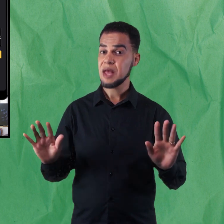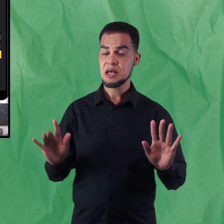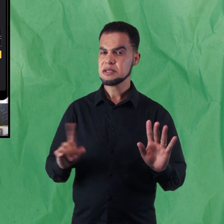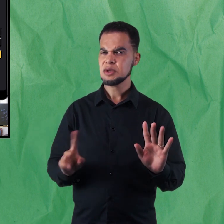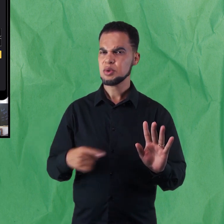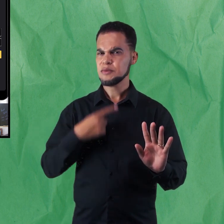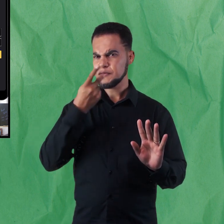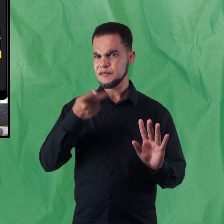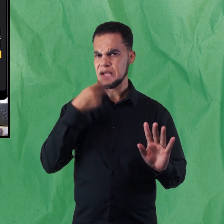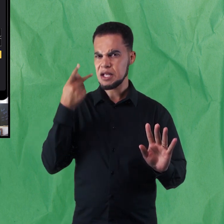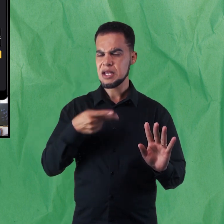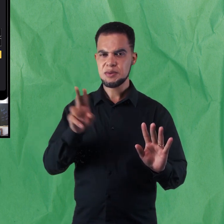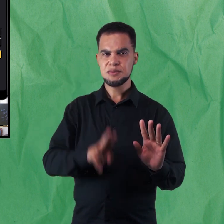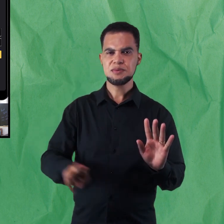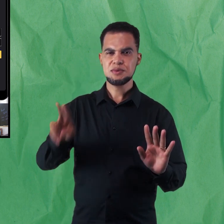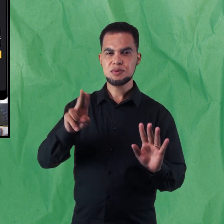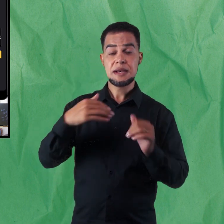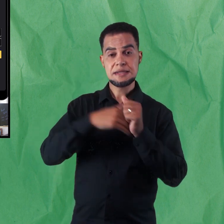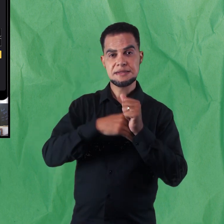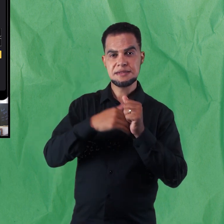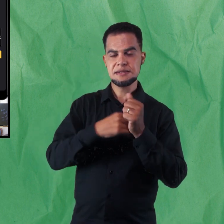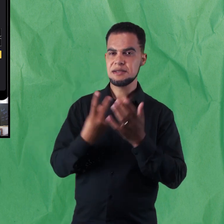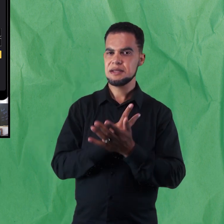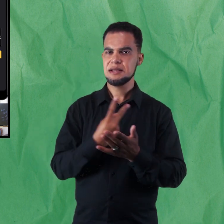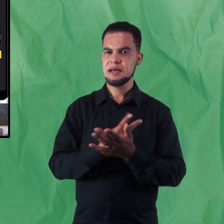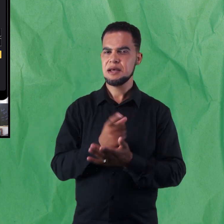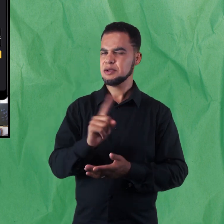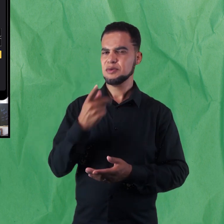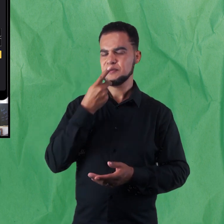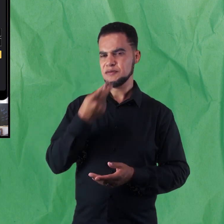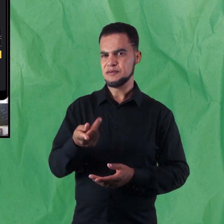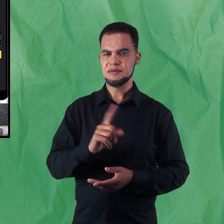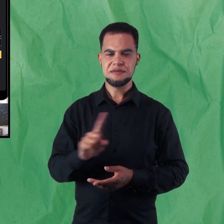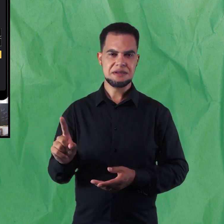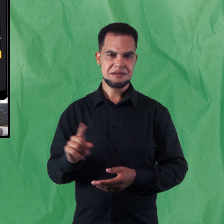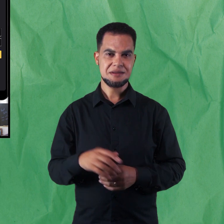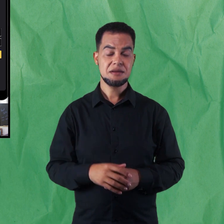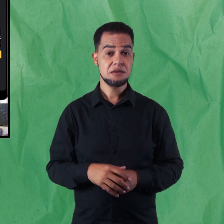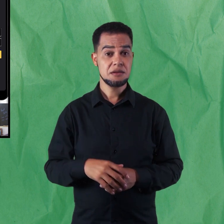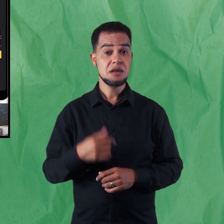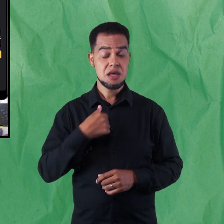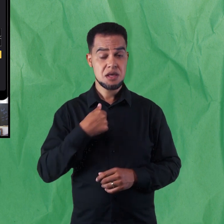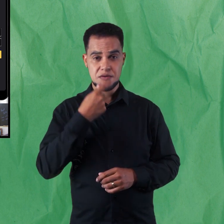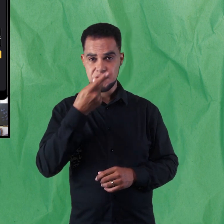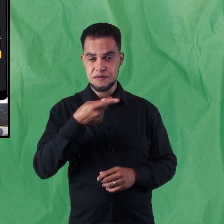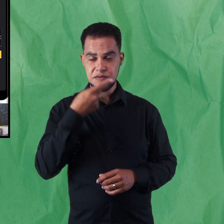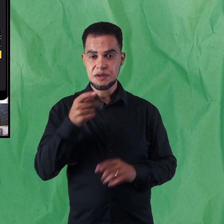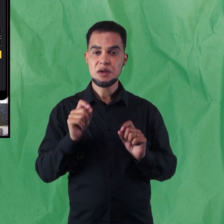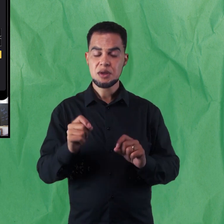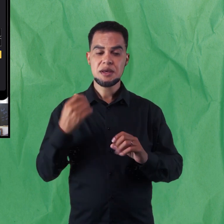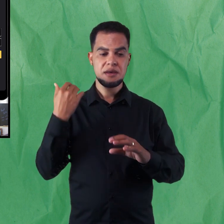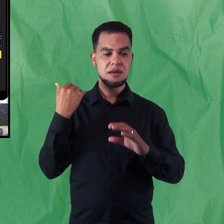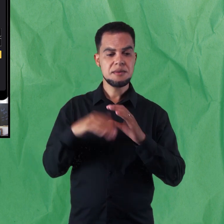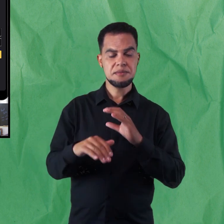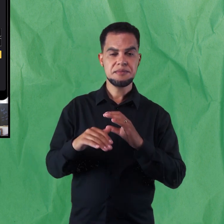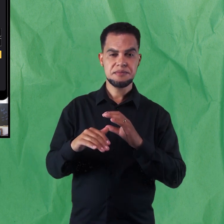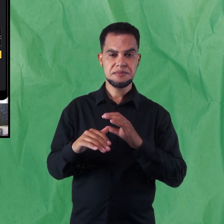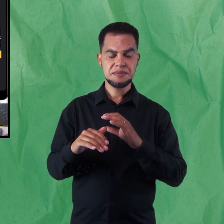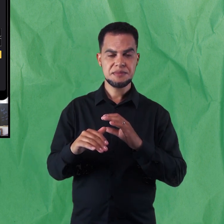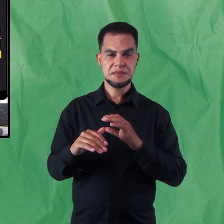Só que eu não vou falar para o usuário que a senha está errada, né? Que ele acertou o e-mail. Eu vou falar o quê?